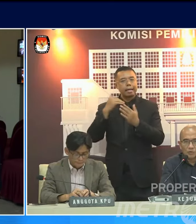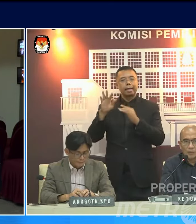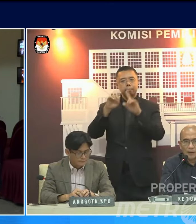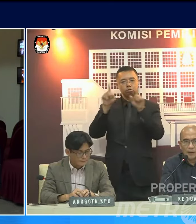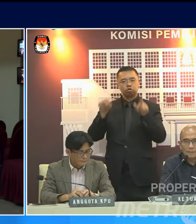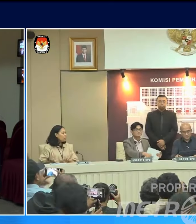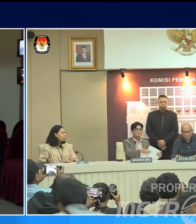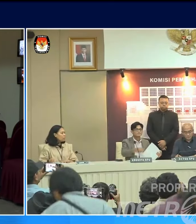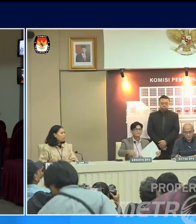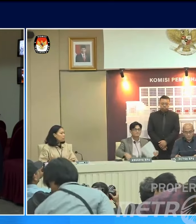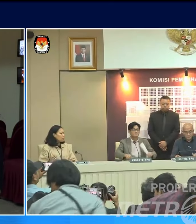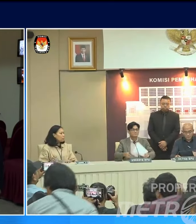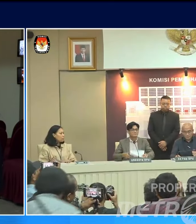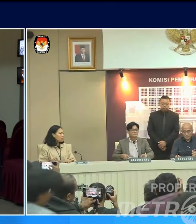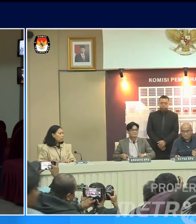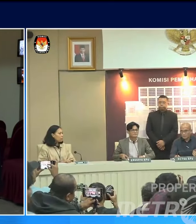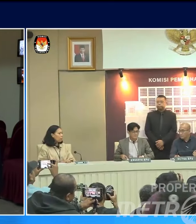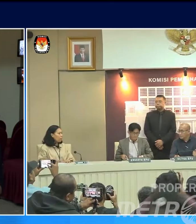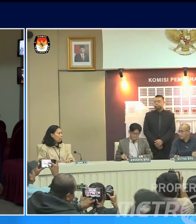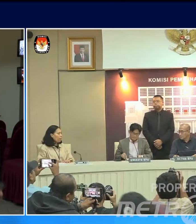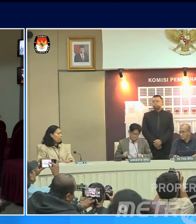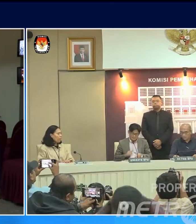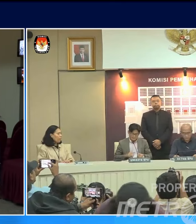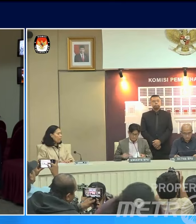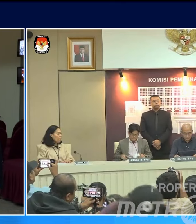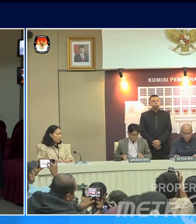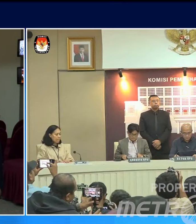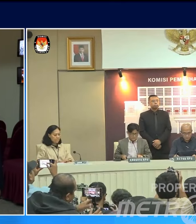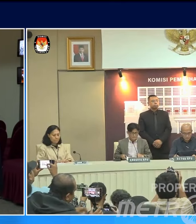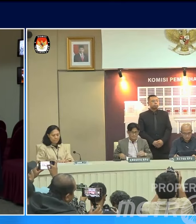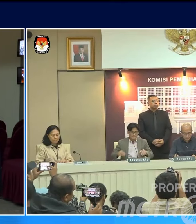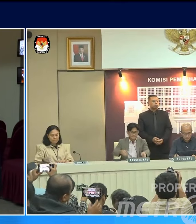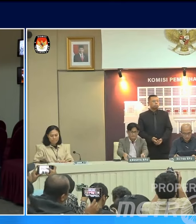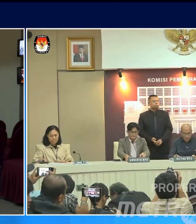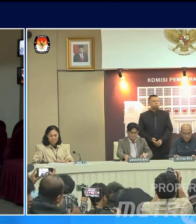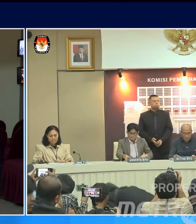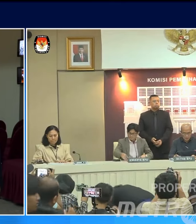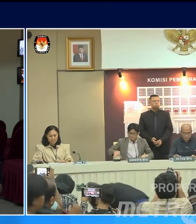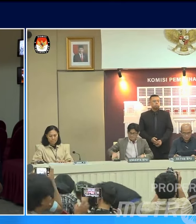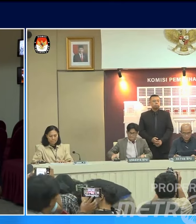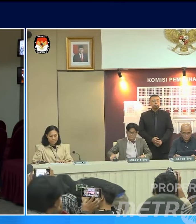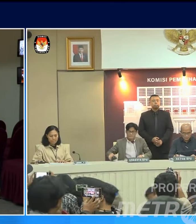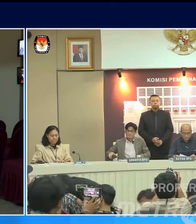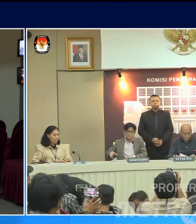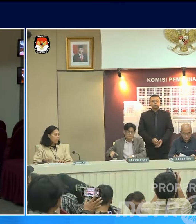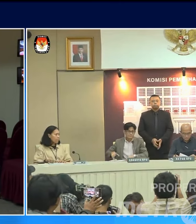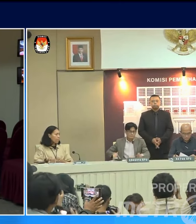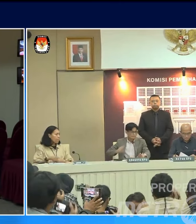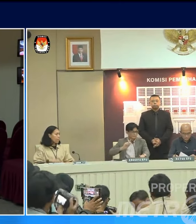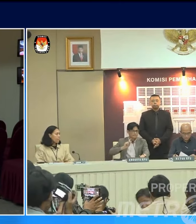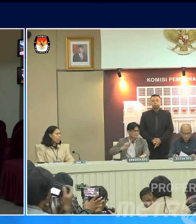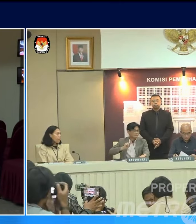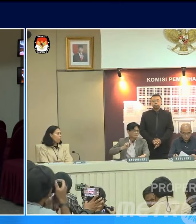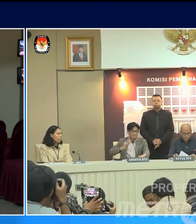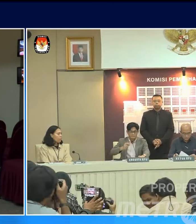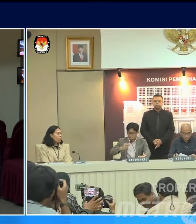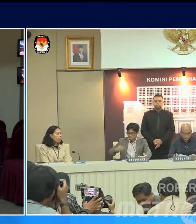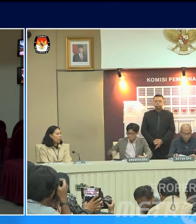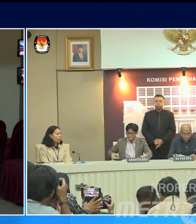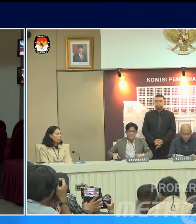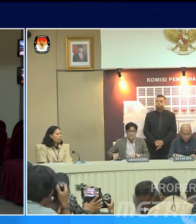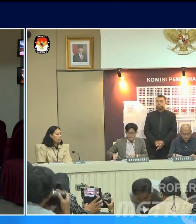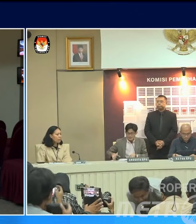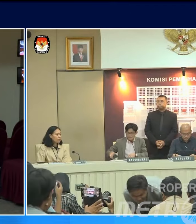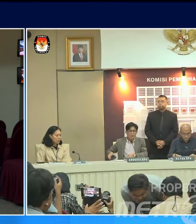Memang sampai saat ini kami awak media belum menerima informasi yang pasti dikarenakan jadwal bersifat sangat dinamis sebab